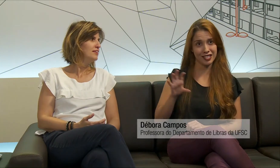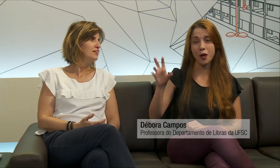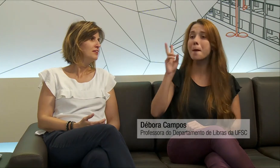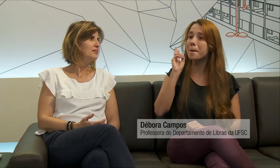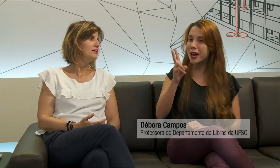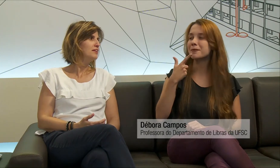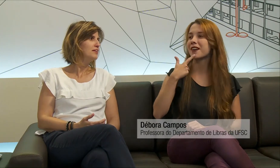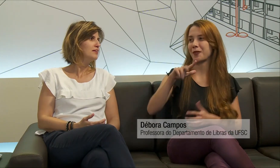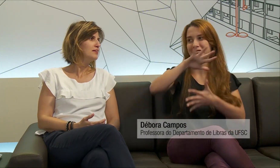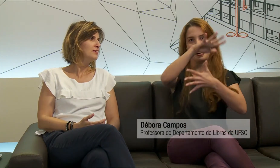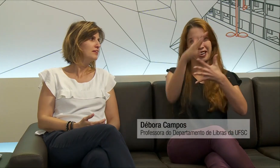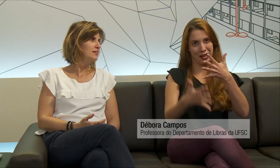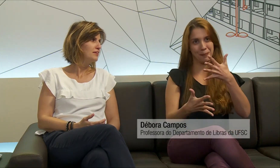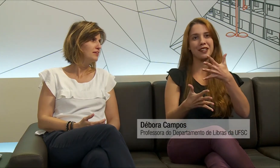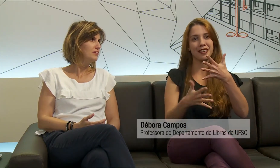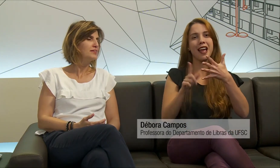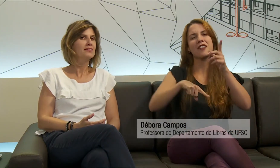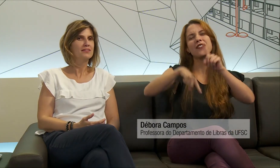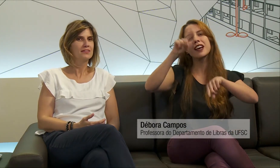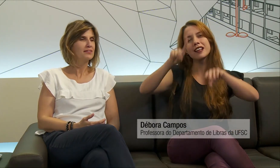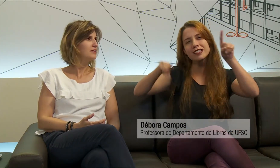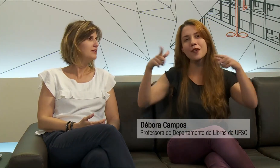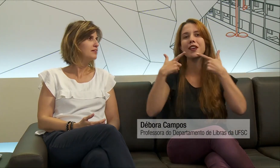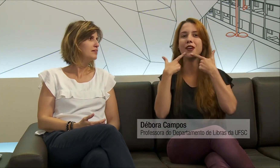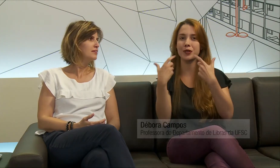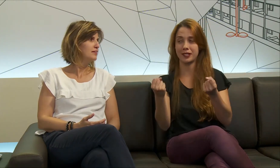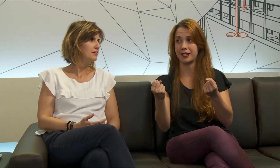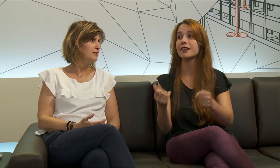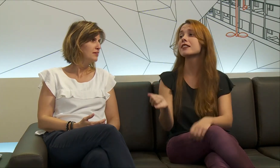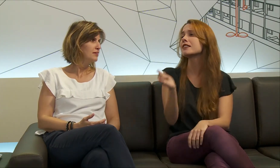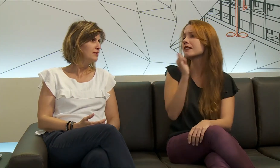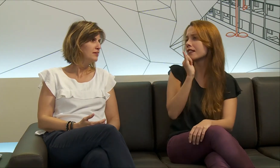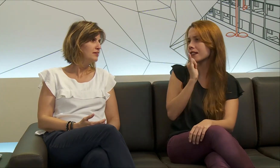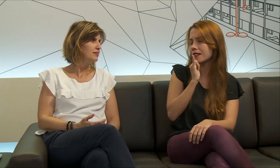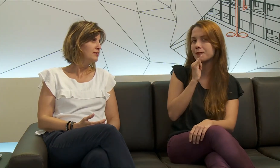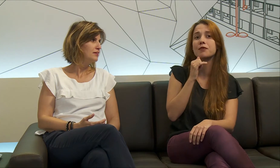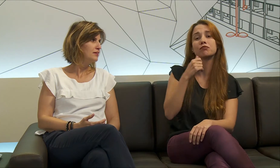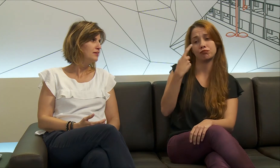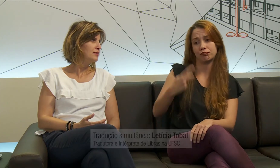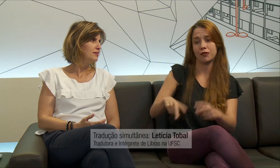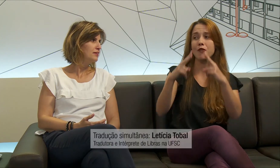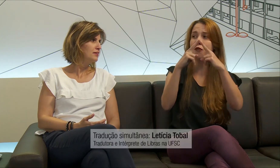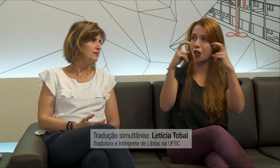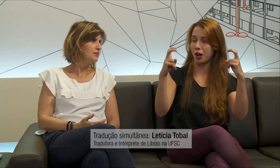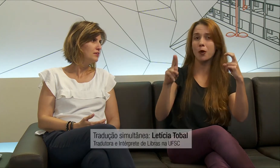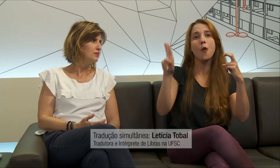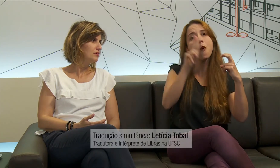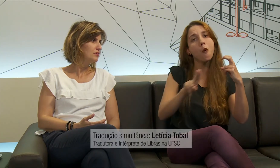Sim, existe o regionalismo na língua brasileira de sinais, como, por exemplo, nós temos